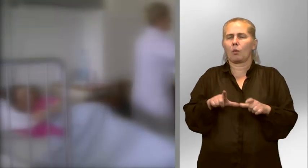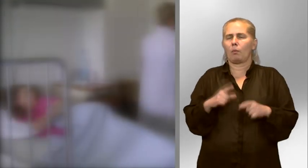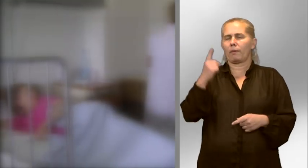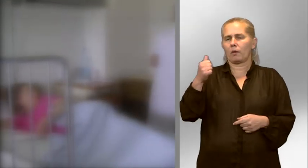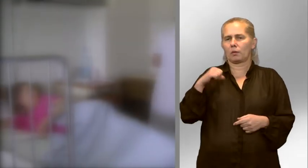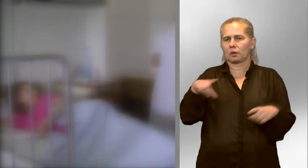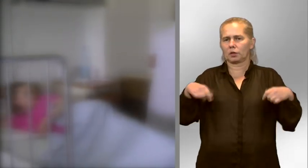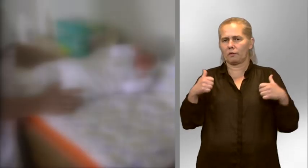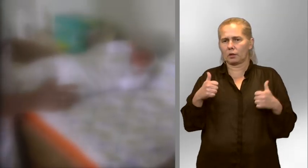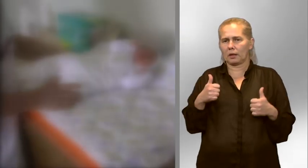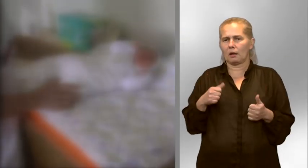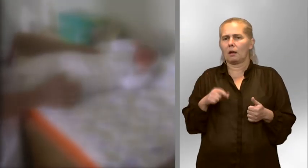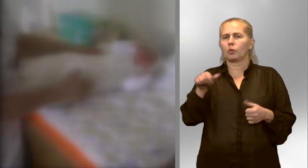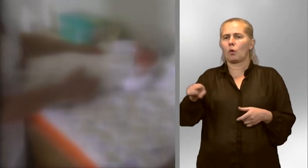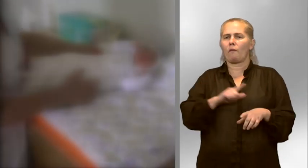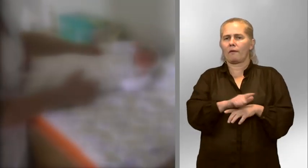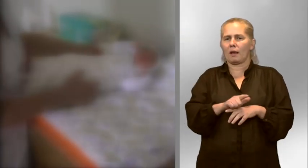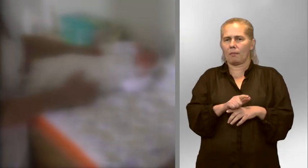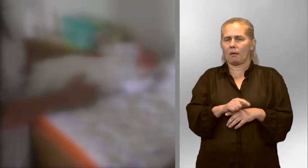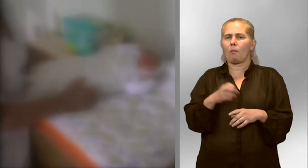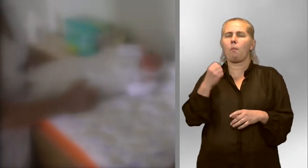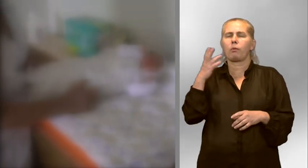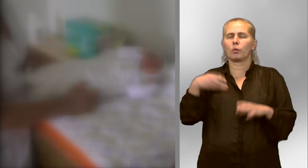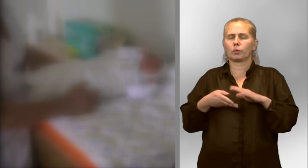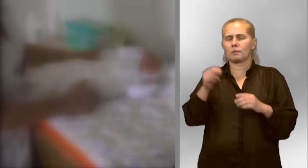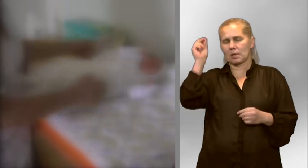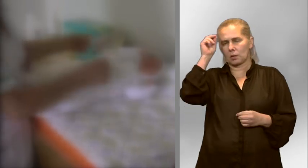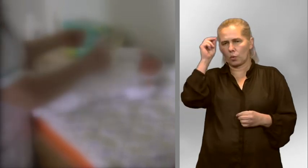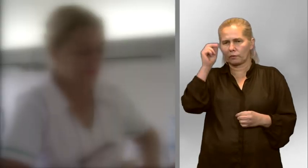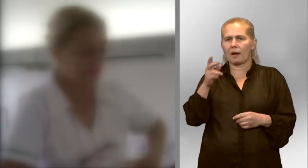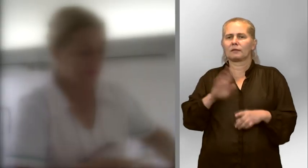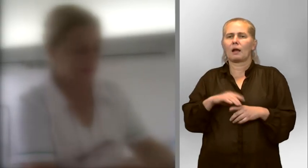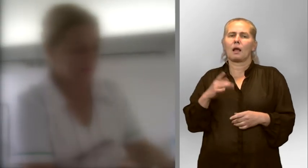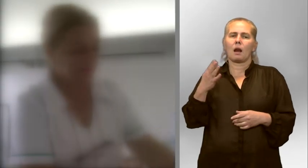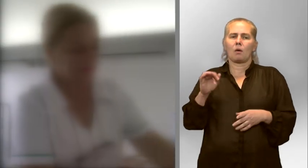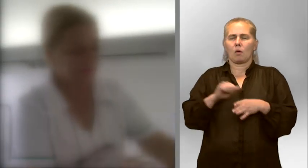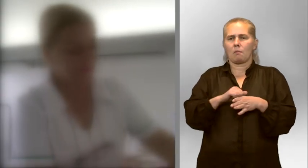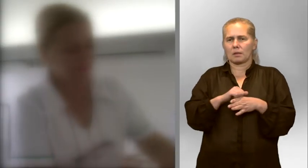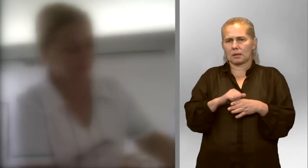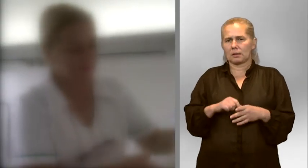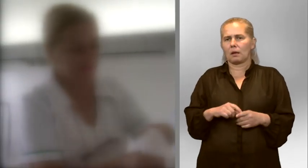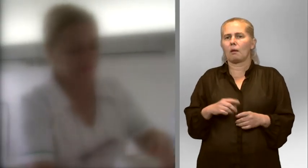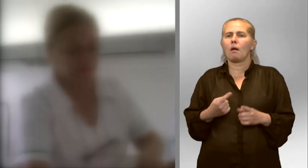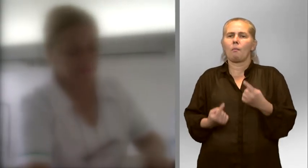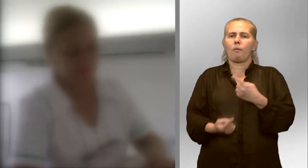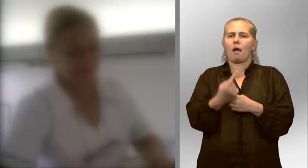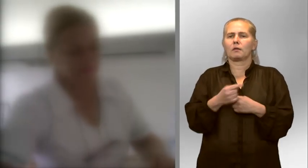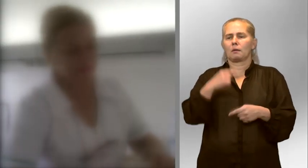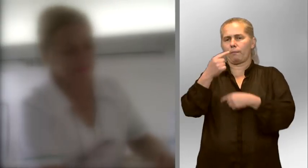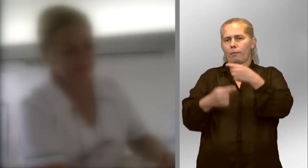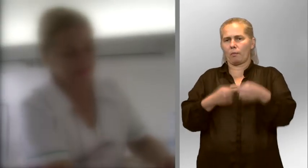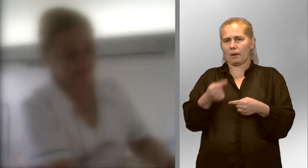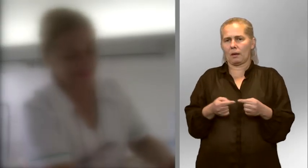Mozak deteta intenzivno sazreva u prvoj godini života i u to vreme pod uticajem iskustva na svakih par